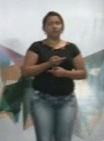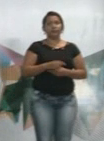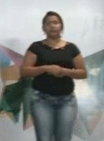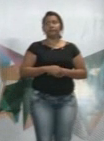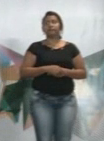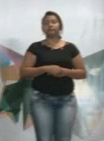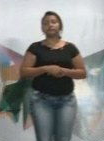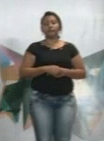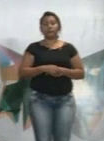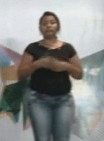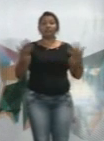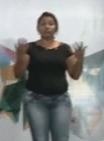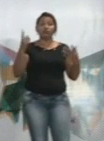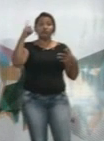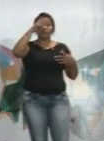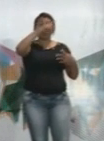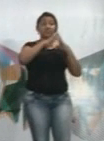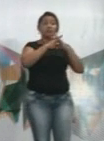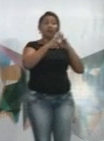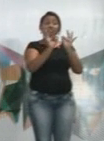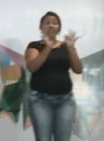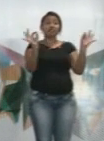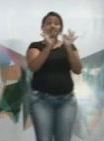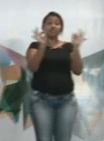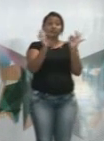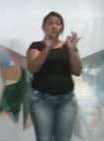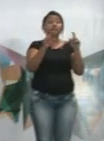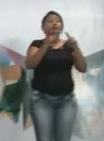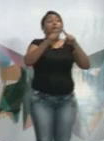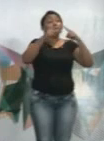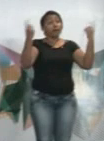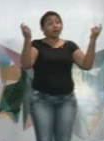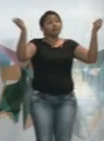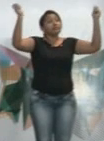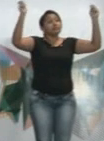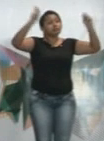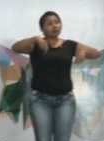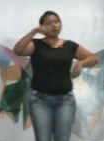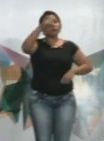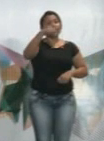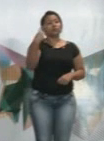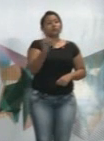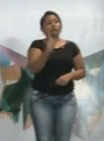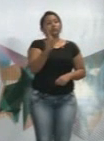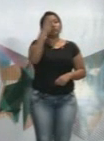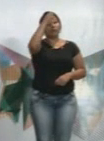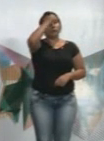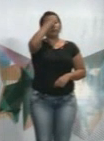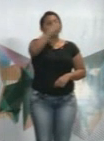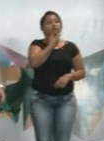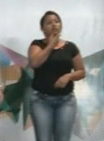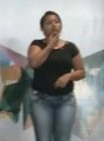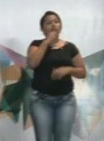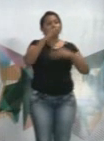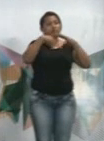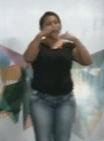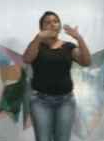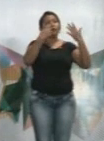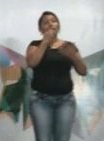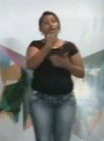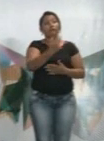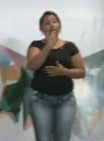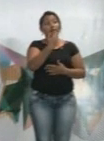tá? Então é complicado, não é uma coisa tão simples. Agora você tem como sozinho se divertir, aprimorar o seu vocabulário cada vez mais, tá?